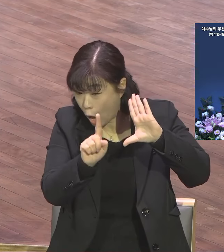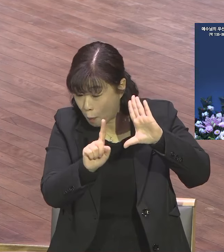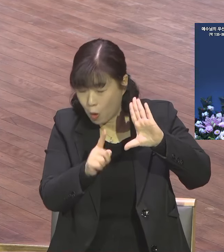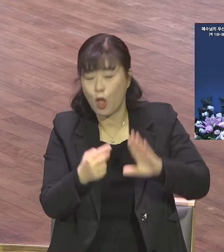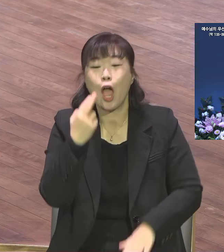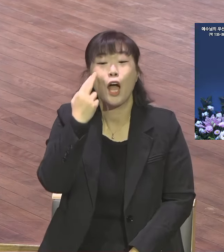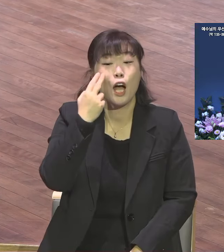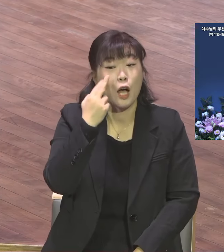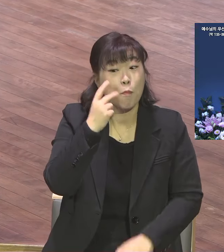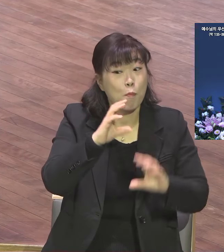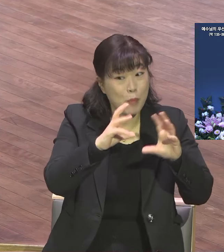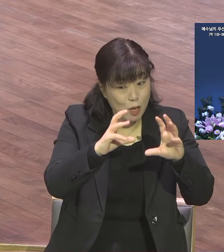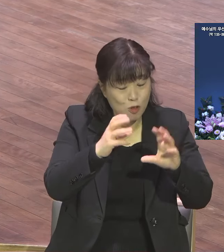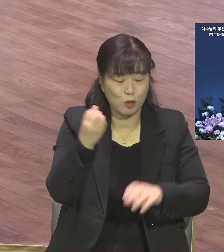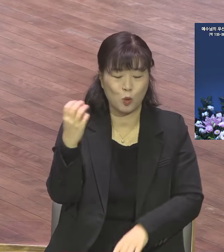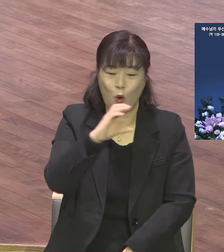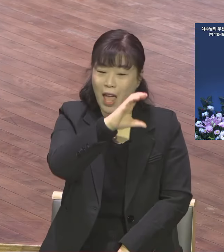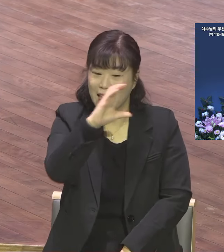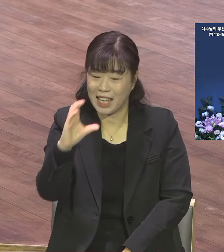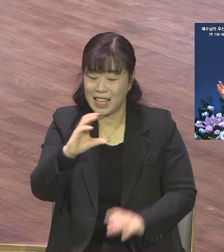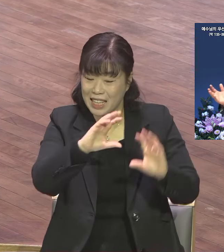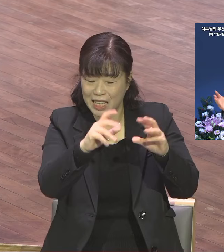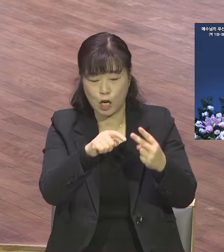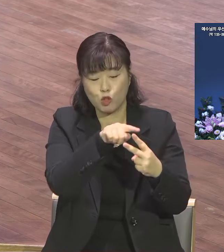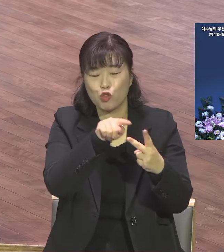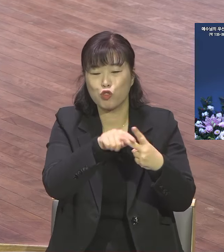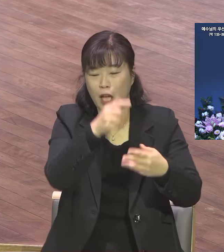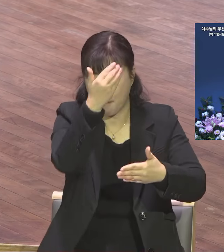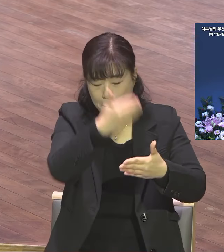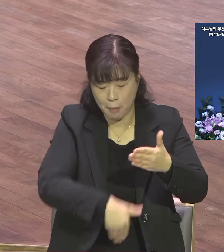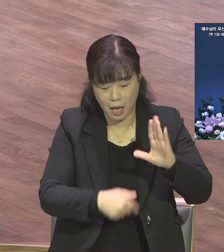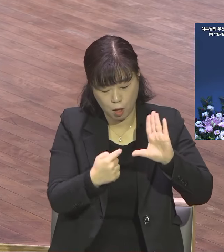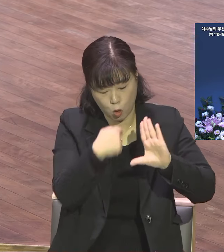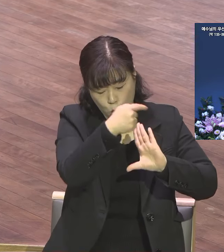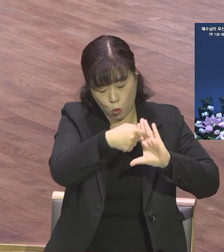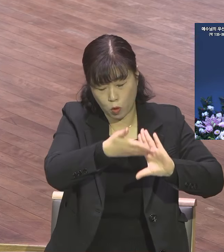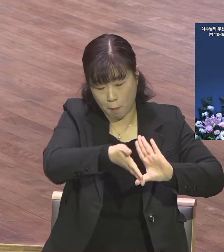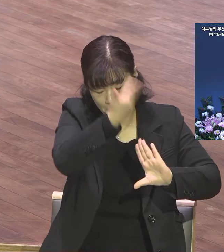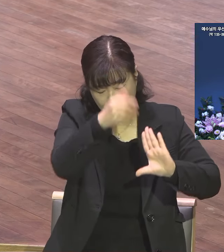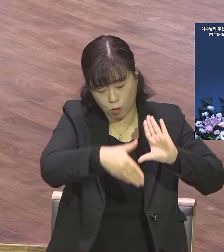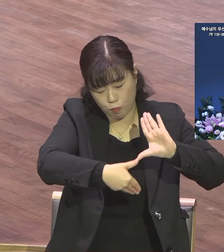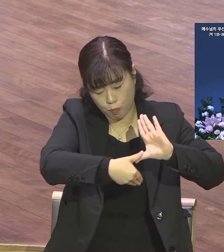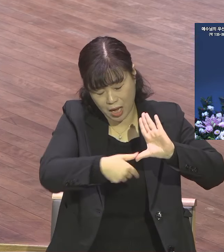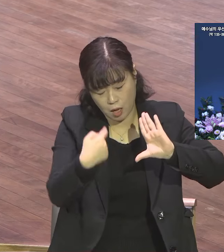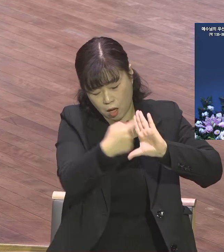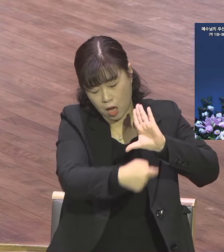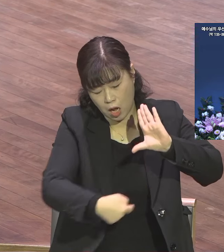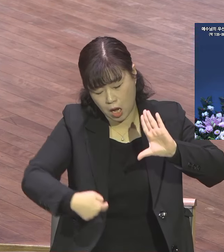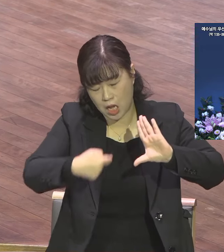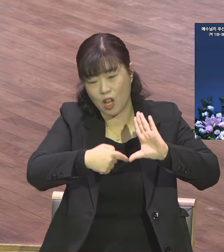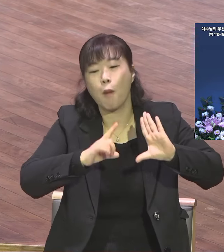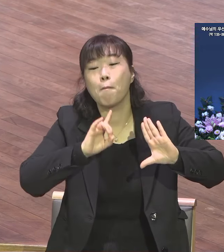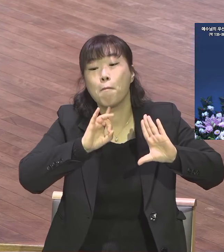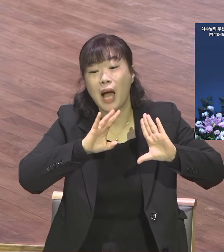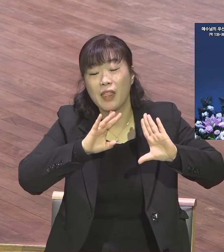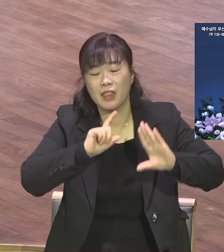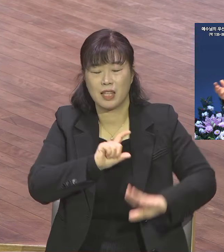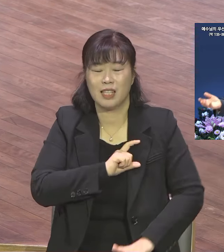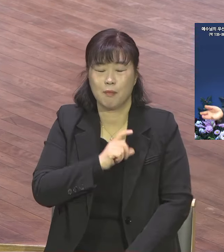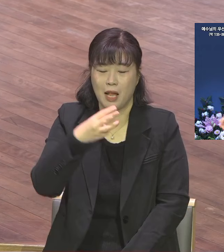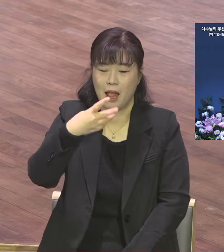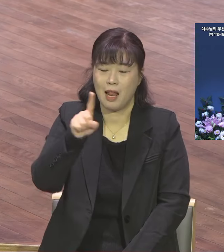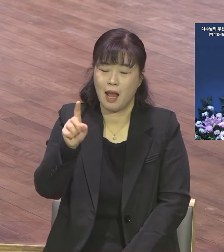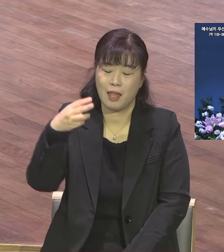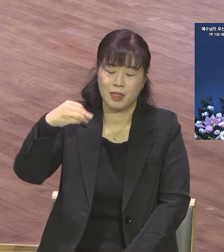이 카리브, 이 남미 지역 총칭에서 라틴 아메리카다 그렇게 말을 하지요. 라틴